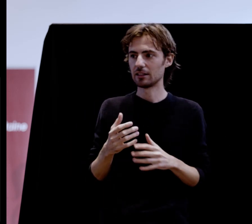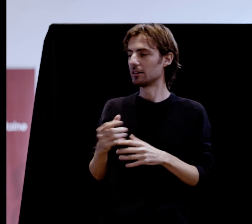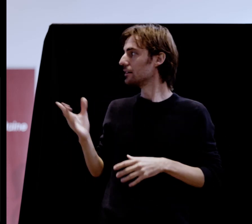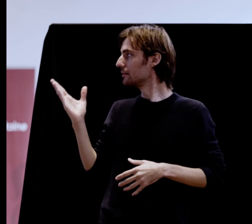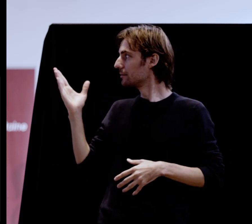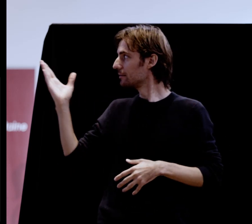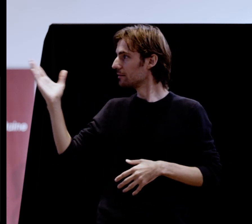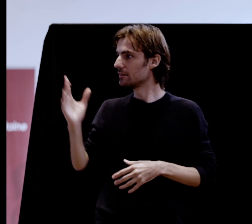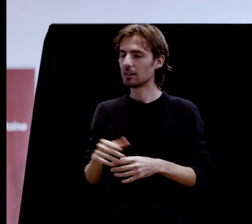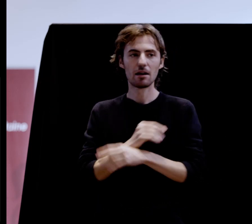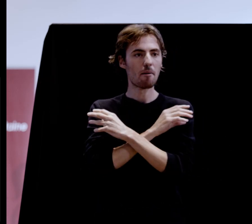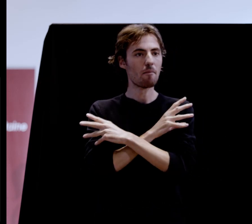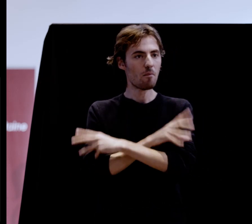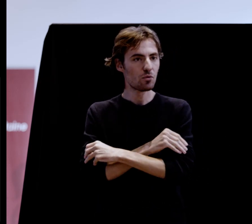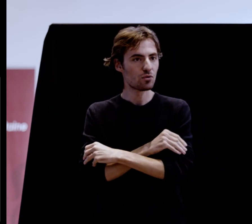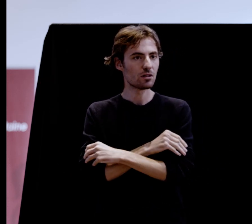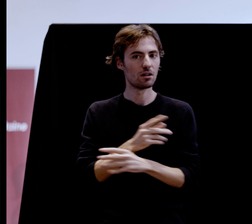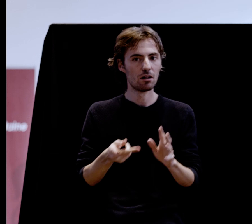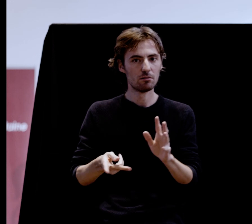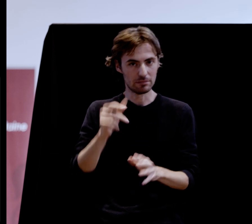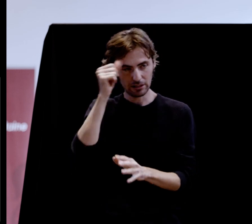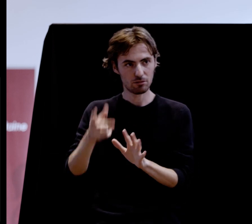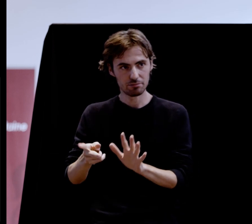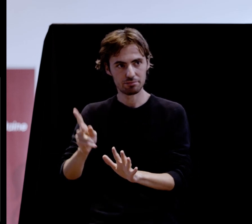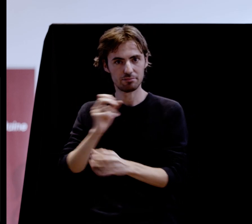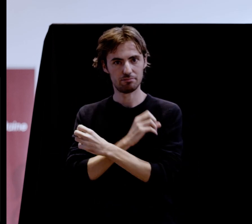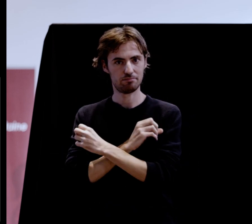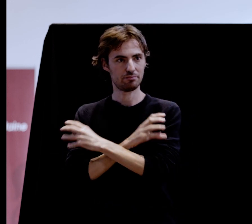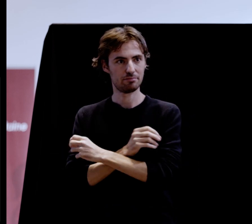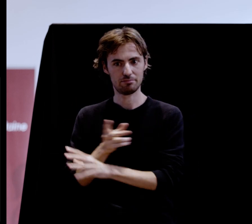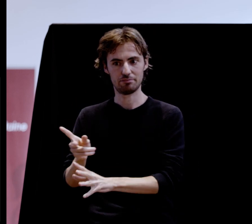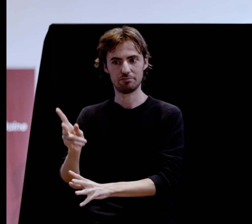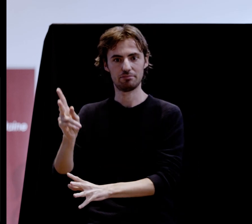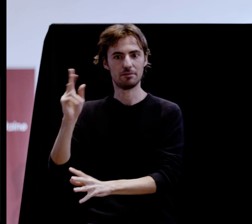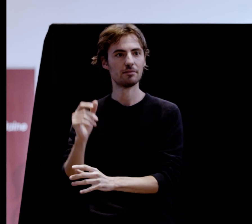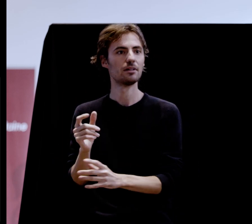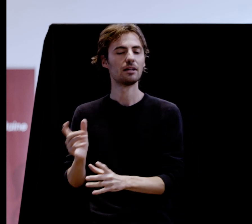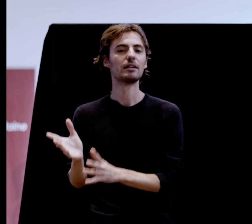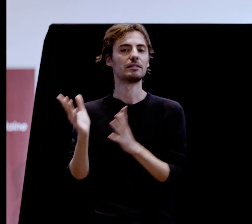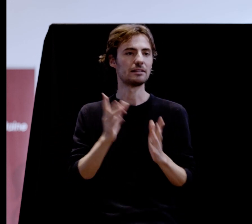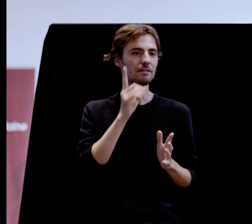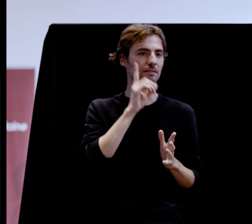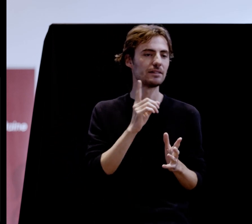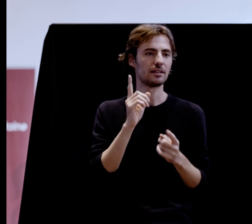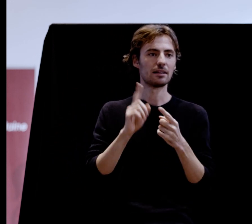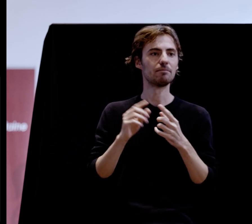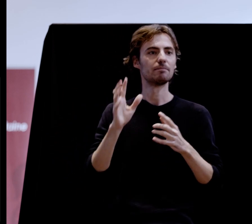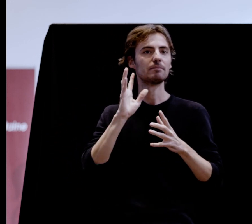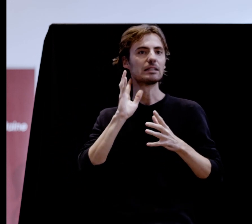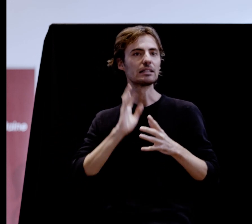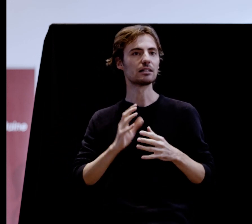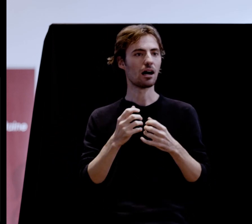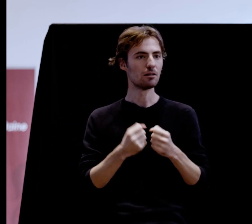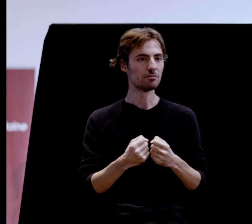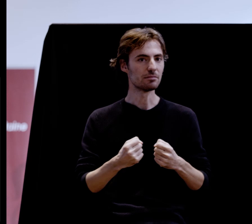et notamment de la masse musculaire, surtout chez le garçon, et une augmentation de la masse grasse, surtout chez les filles, qui